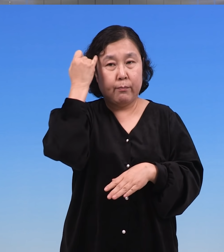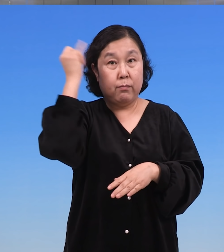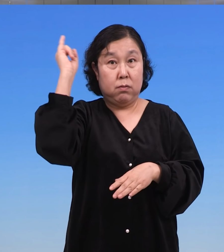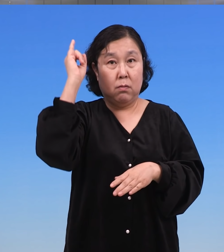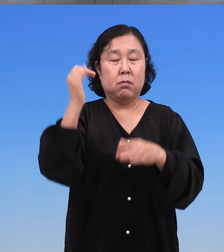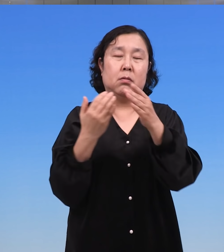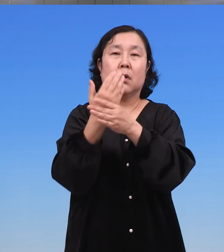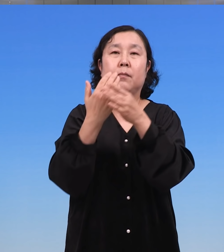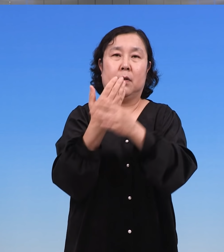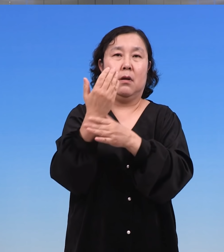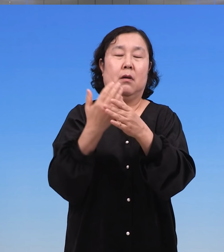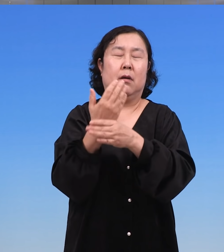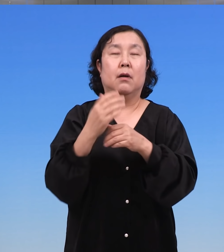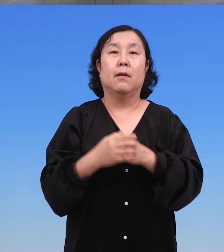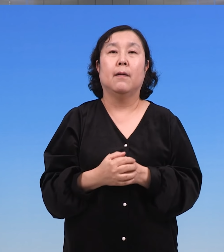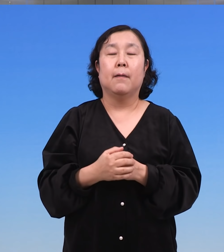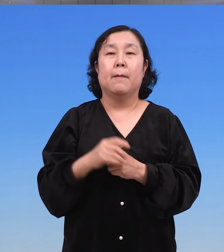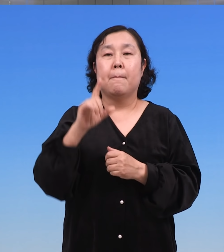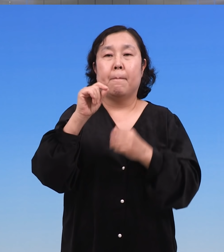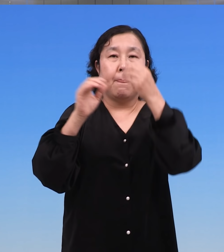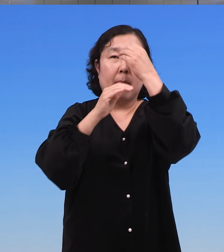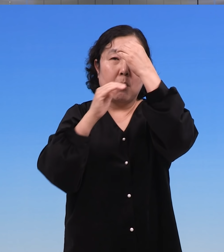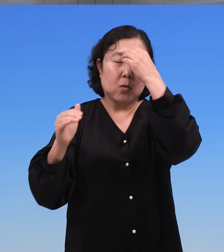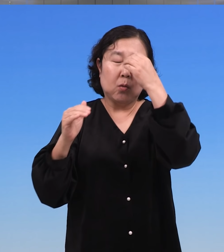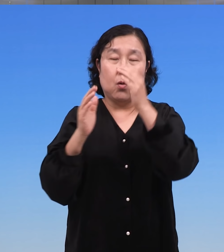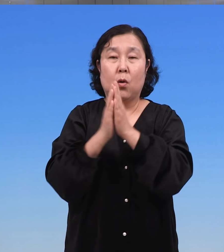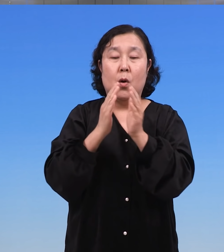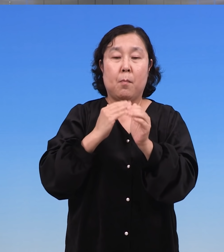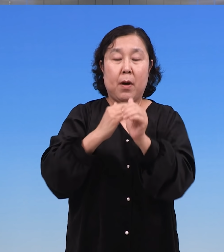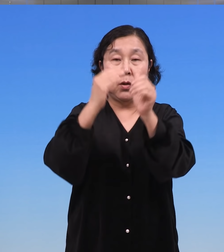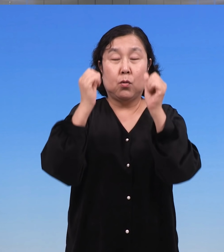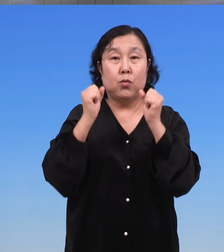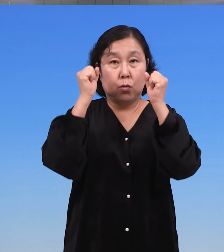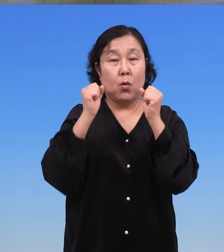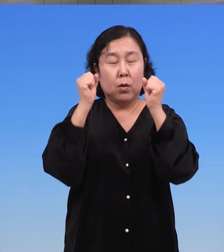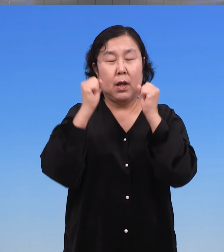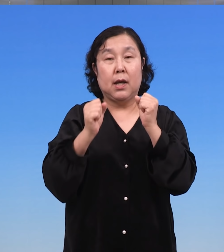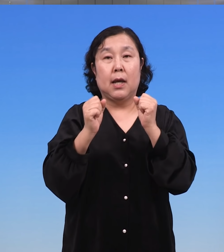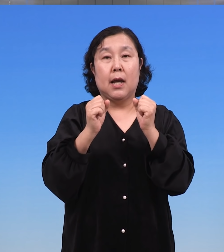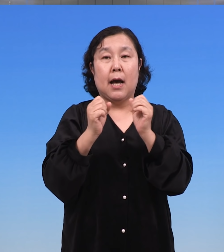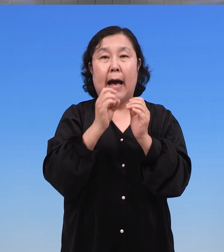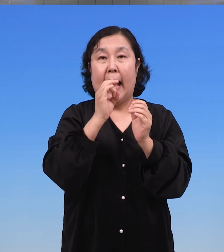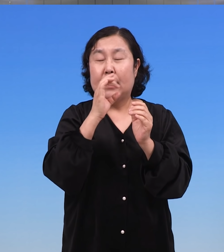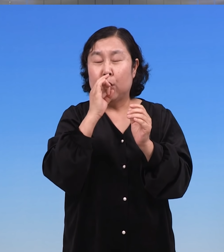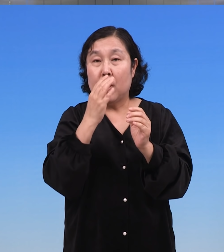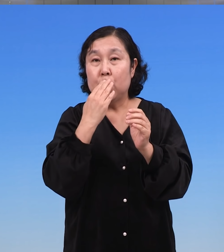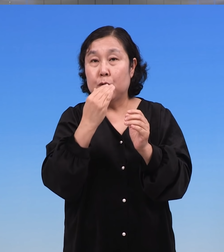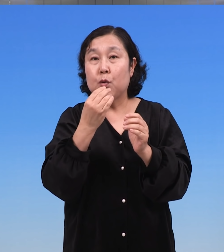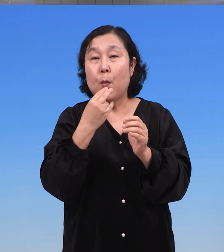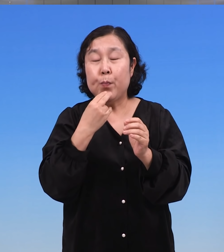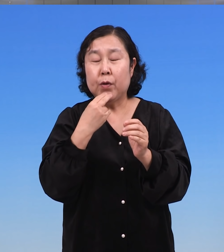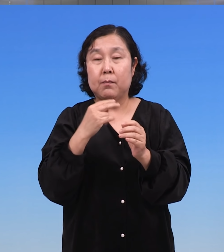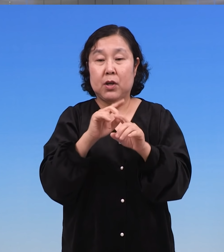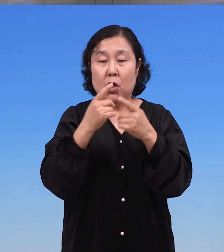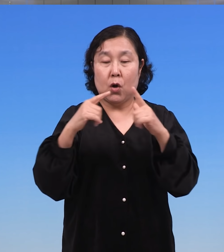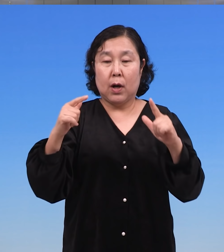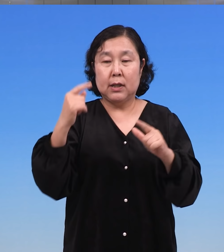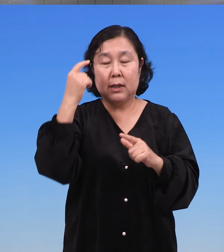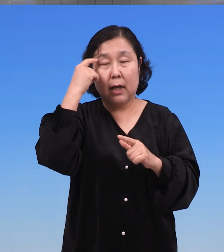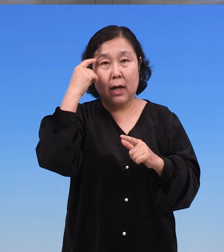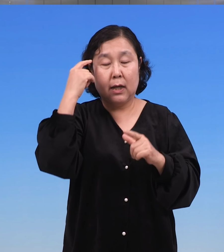아이디어들이 막 떠오르기 시작하는 겁니다. 일만서도 파수 운동이 이게 뭐 안 될 수 없는 그런 놀라운 여러 가지